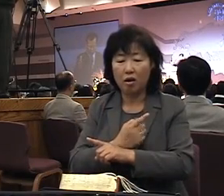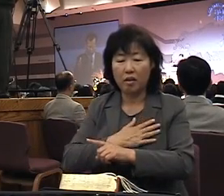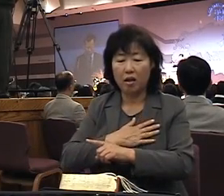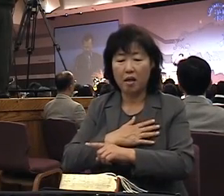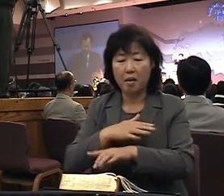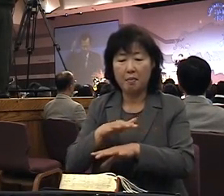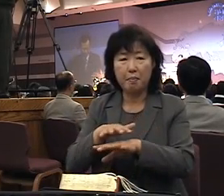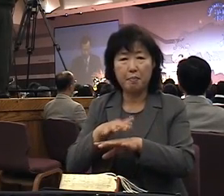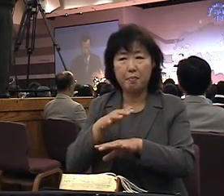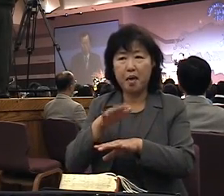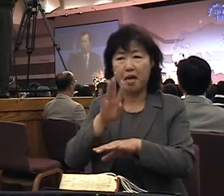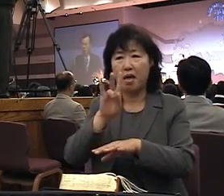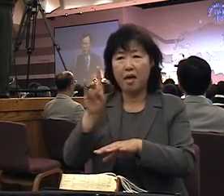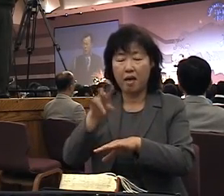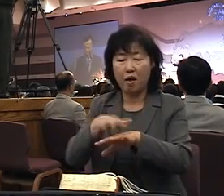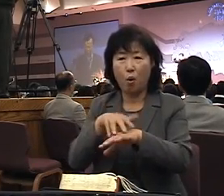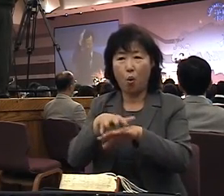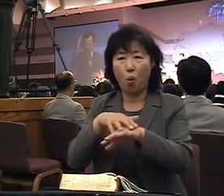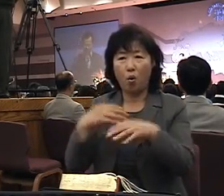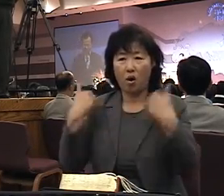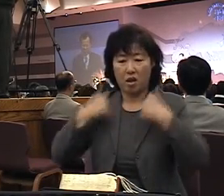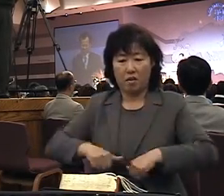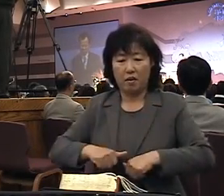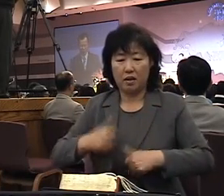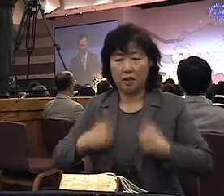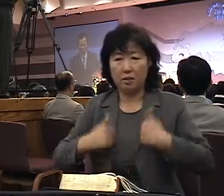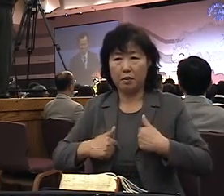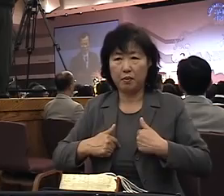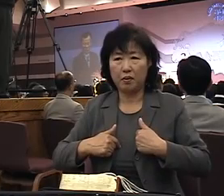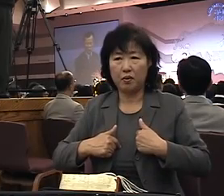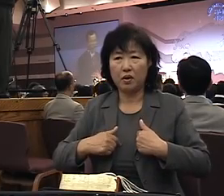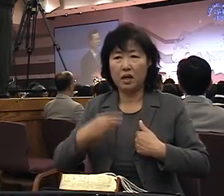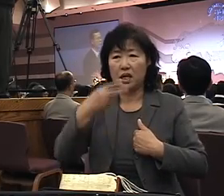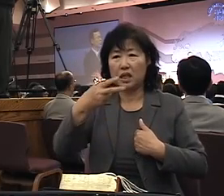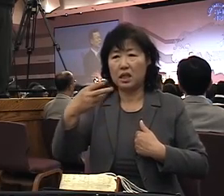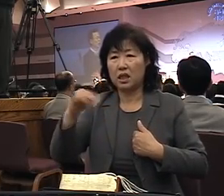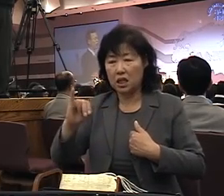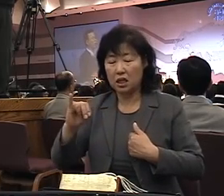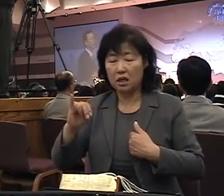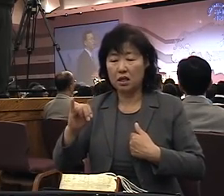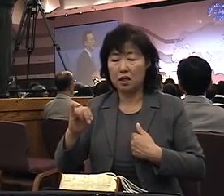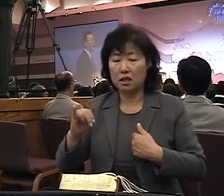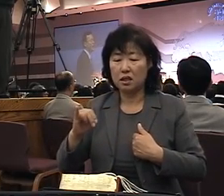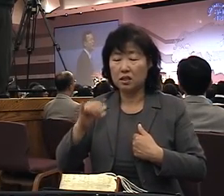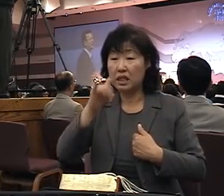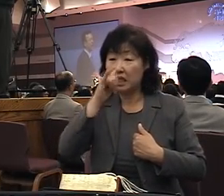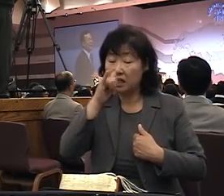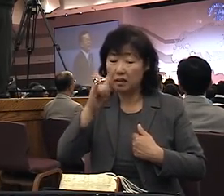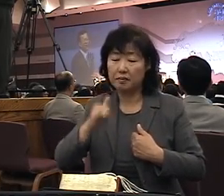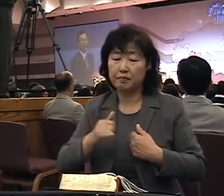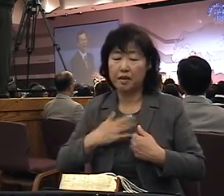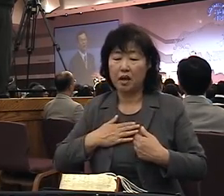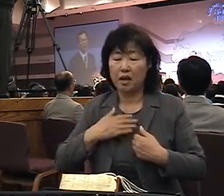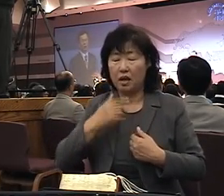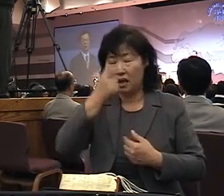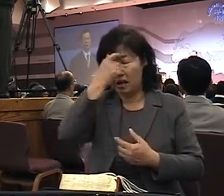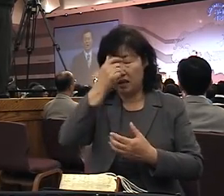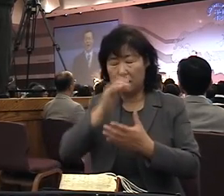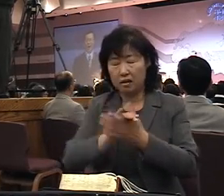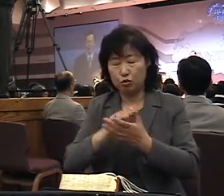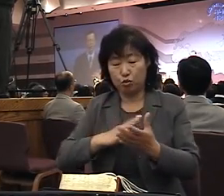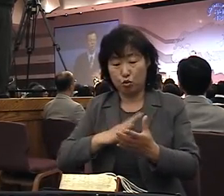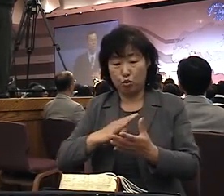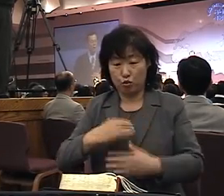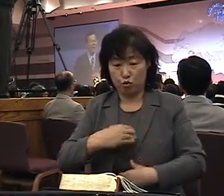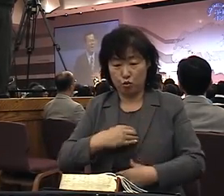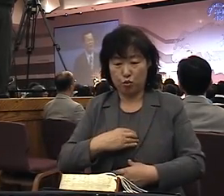베옷을 벗기고 기쁨으로 띠띠우셨나이다. 우리가 잘 아는 찬송가에는 그 두려움이 편하여 내 기도 되었고